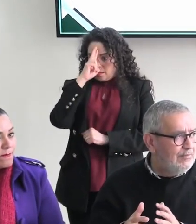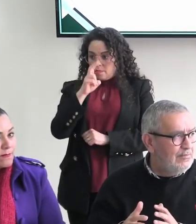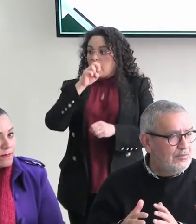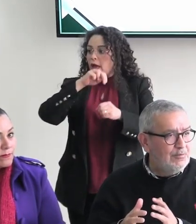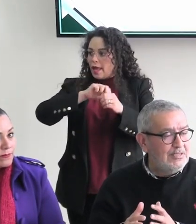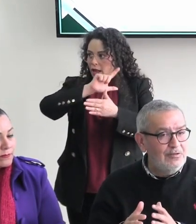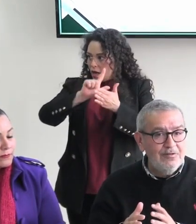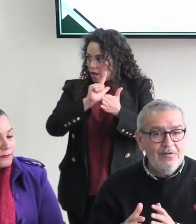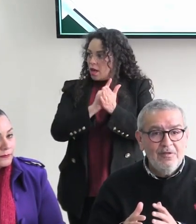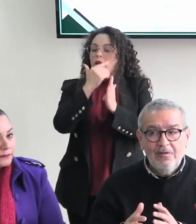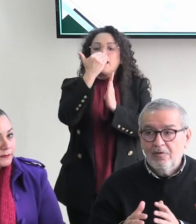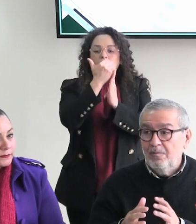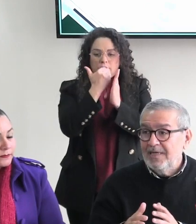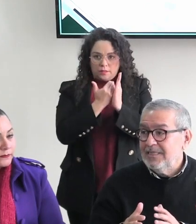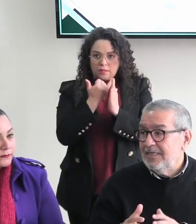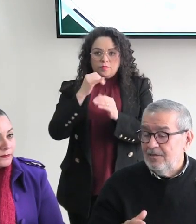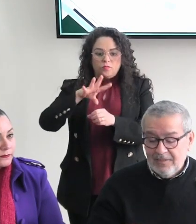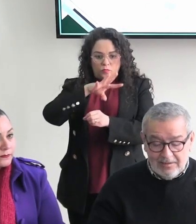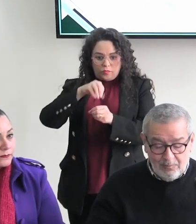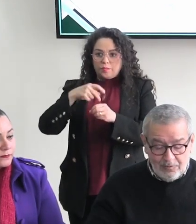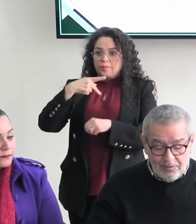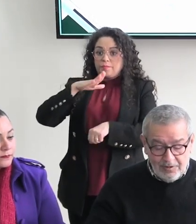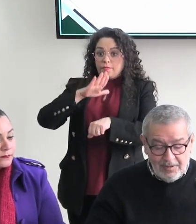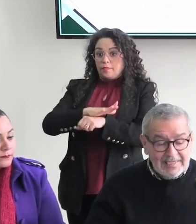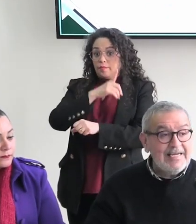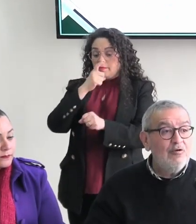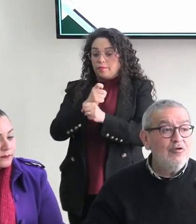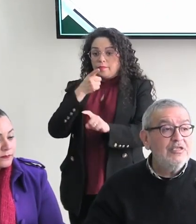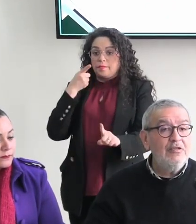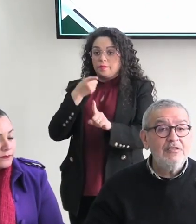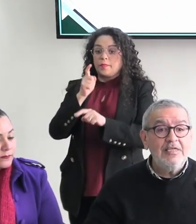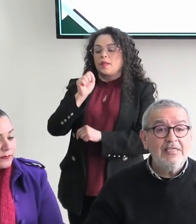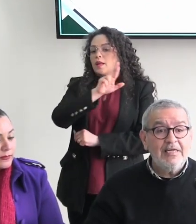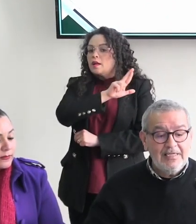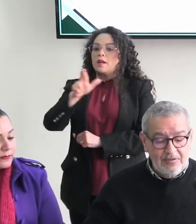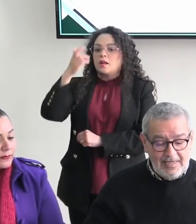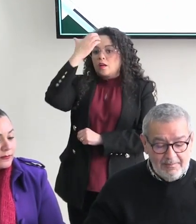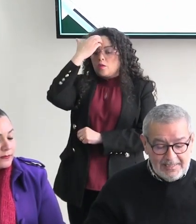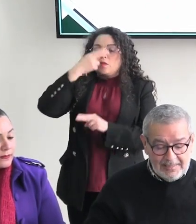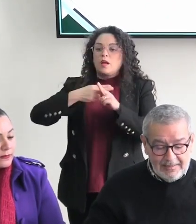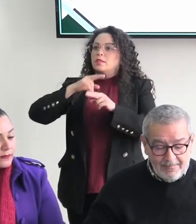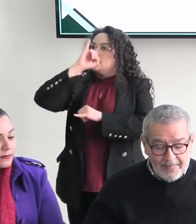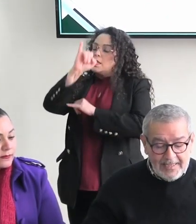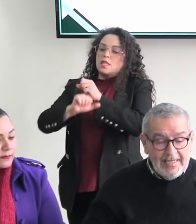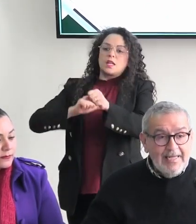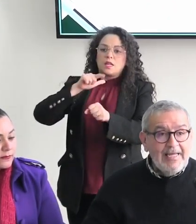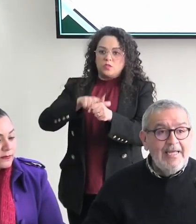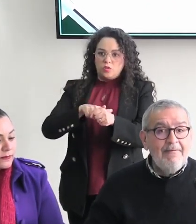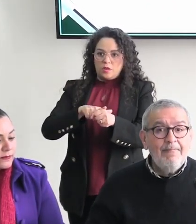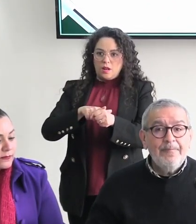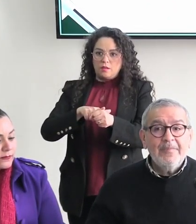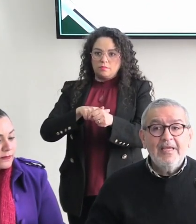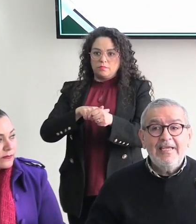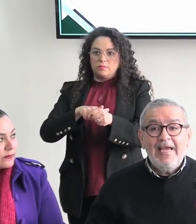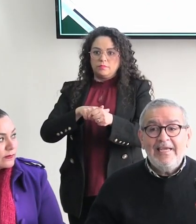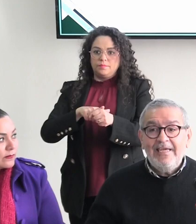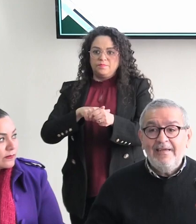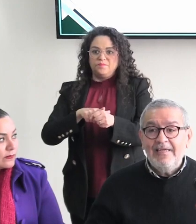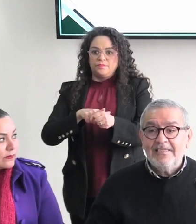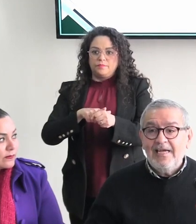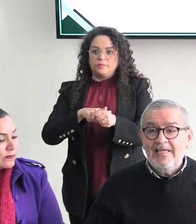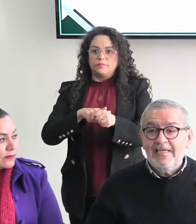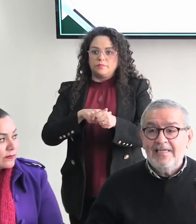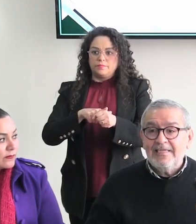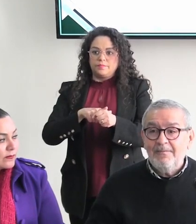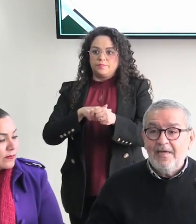pero sobre todo con base en los atributos reconocidos internacionalmente. Y